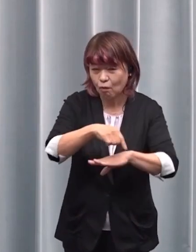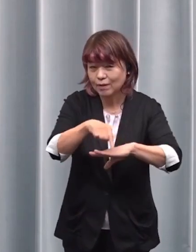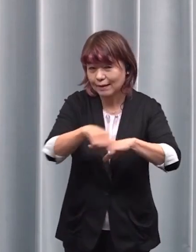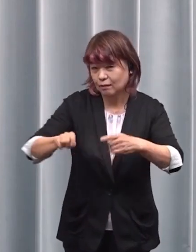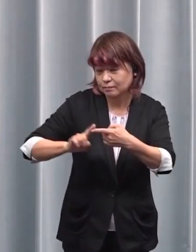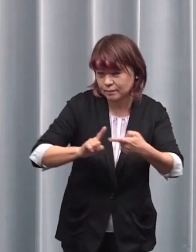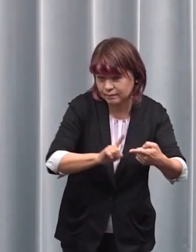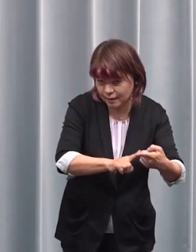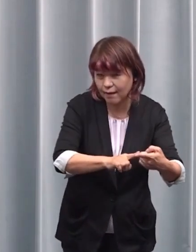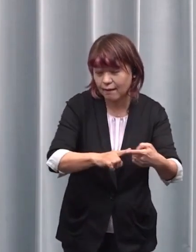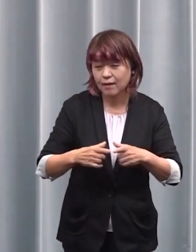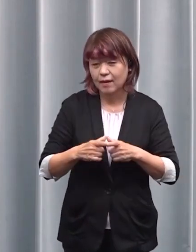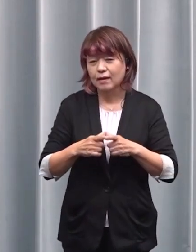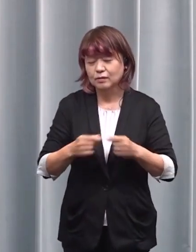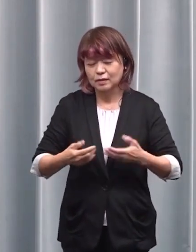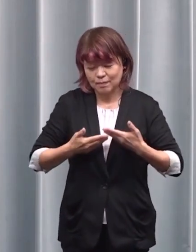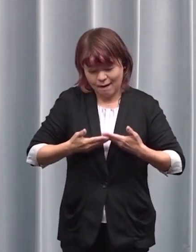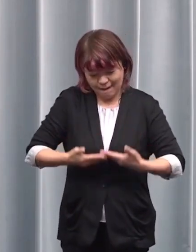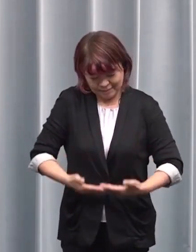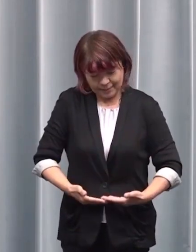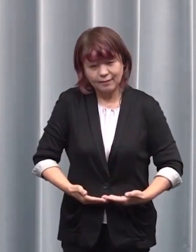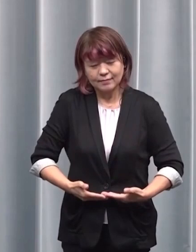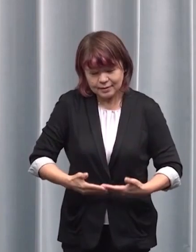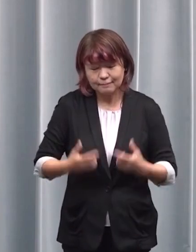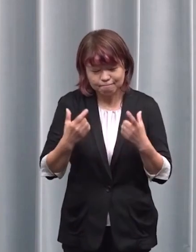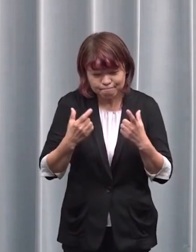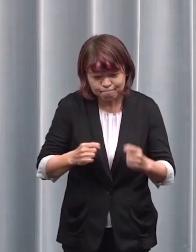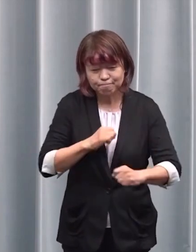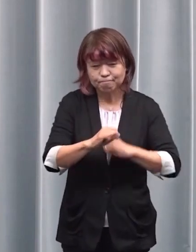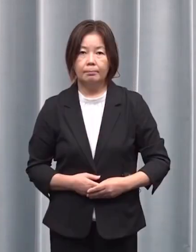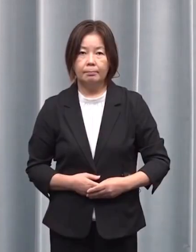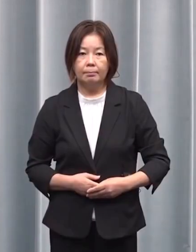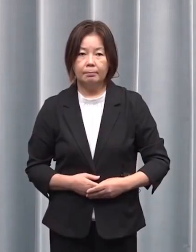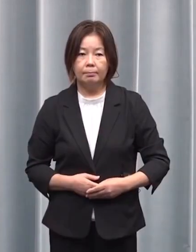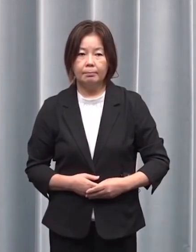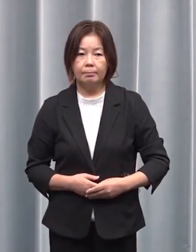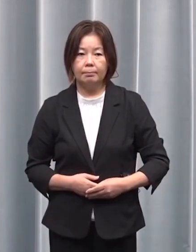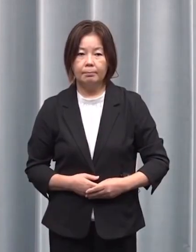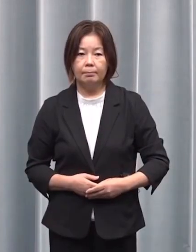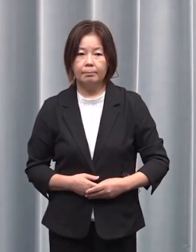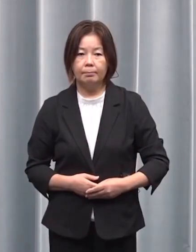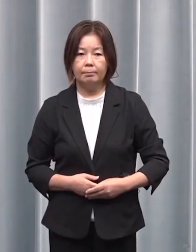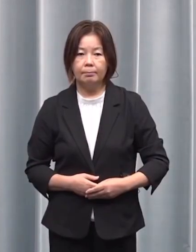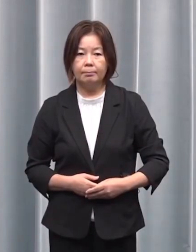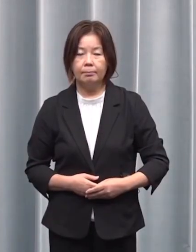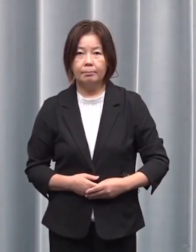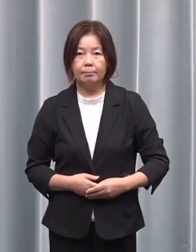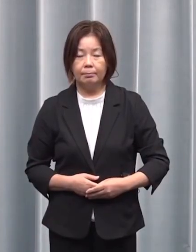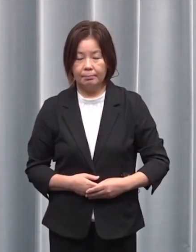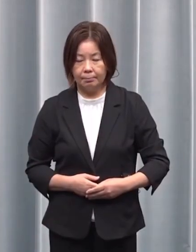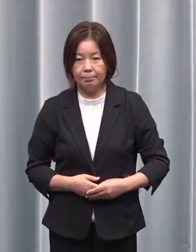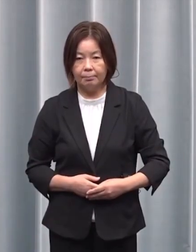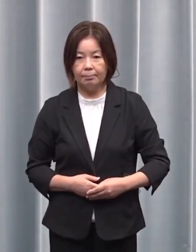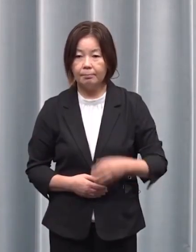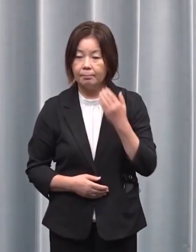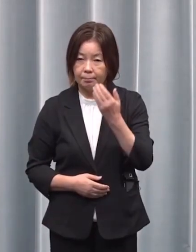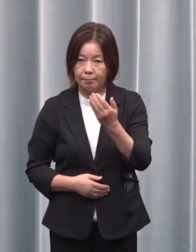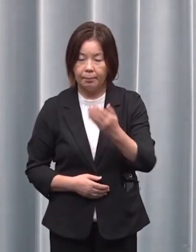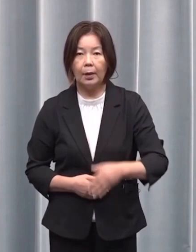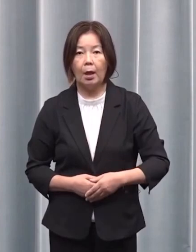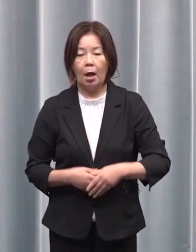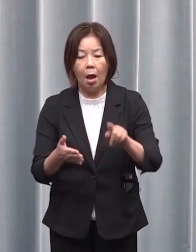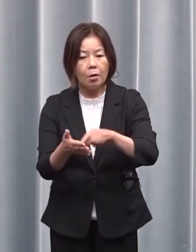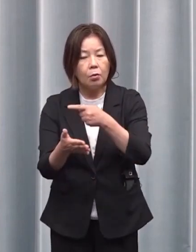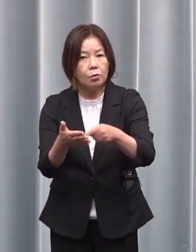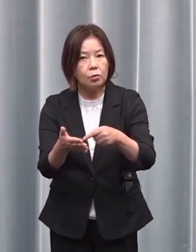前面に立って安全かつ着実に取り組みを進めていく考えであります。 関連です。はい、そこなんですけれども、処理